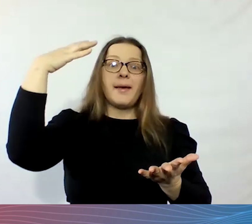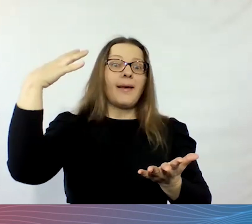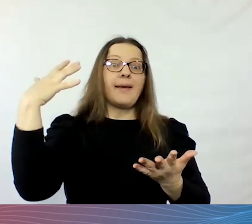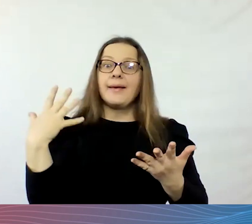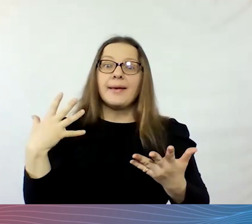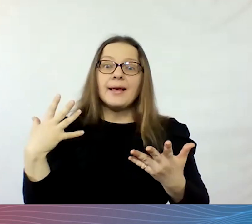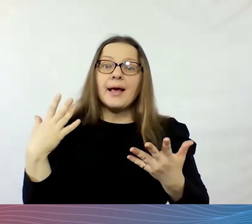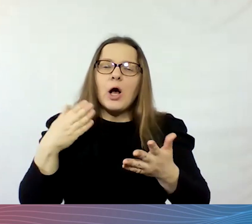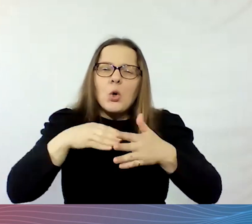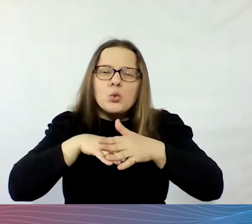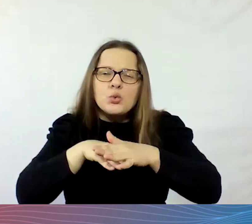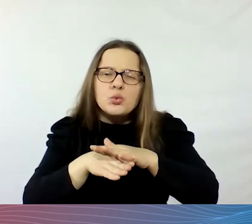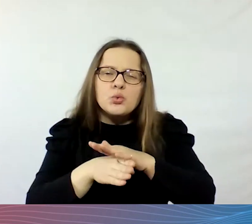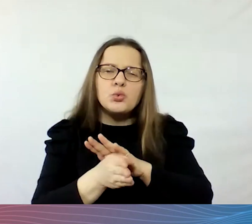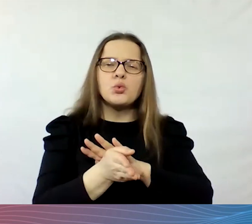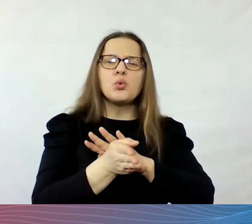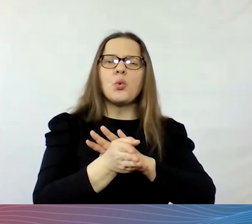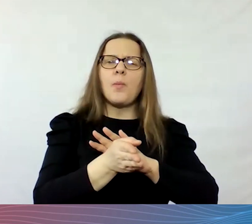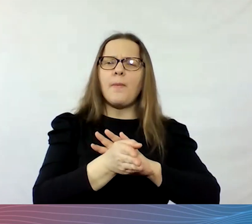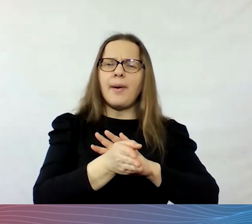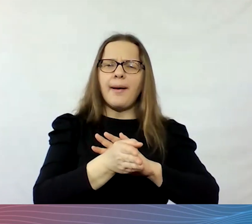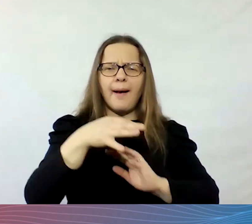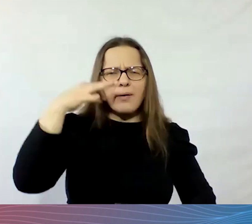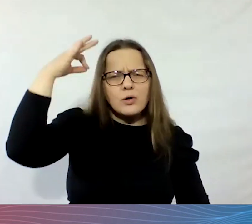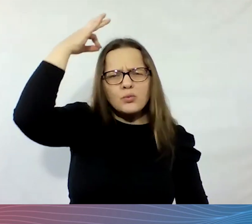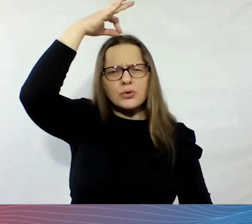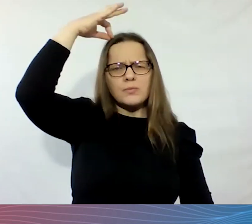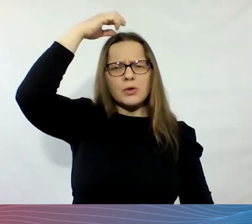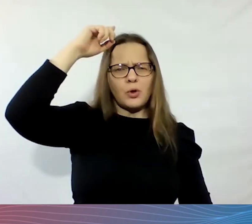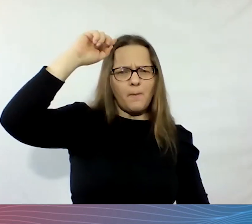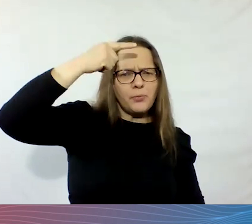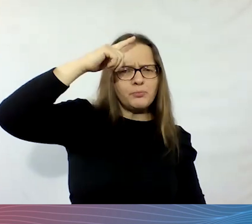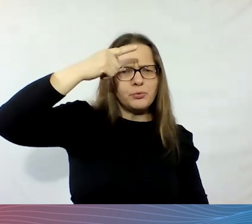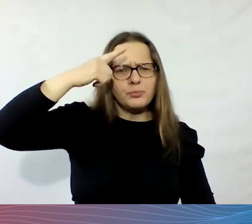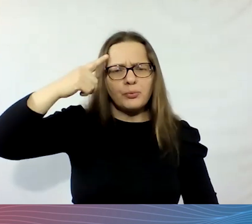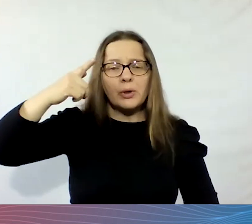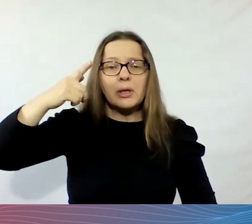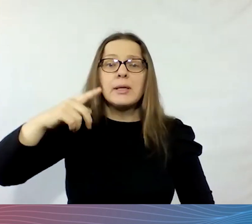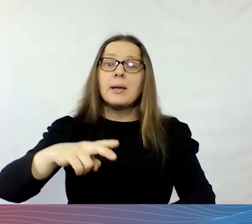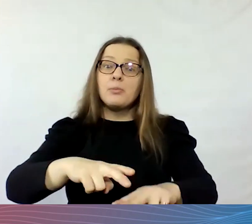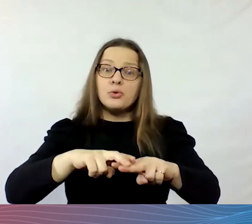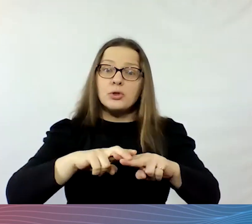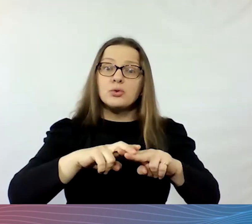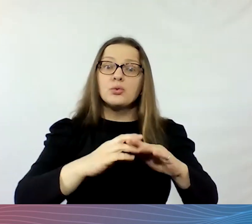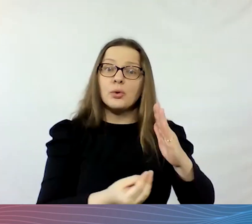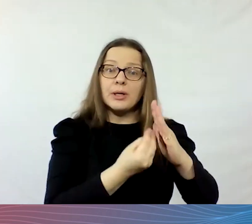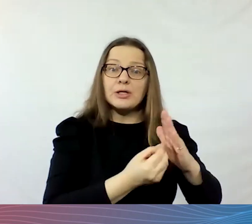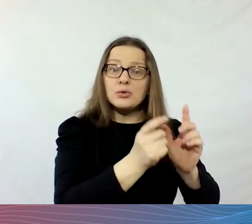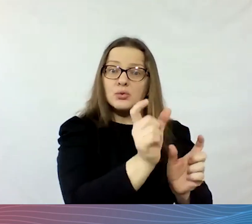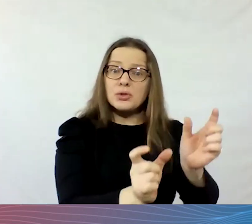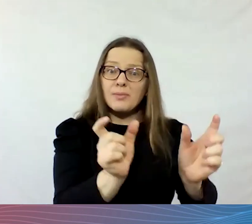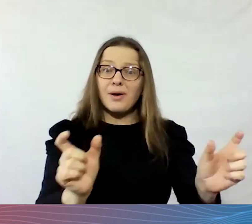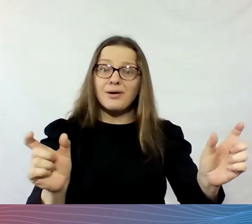no mesmo compasso, né? Mesmo ritmo, mesmo passo, né? E nós estamos avançando contra